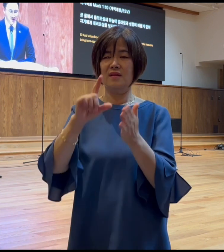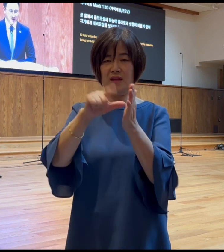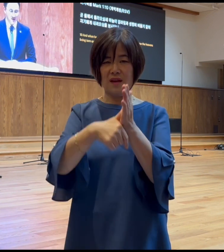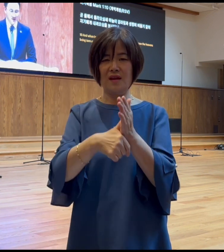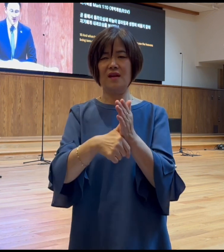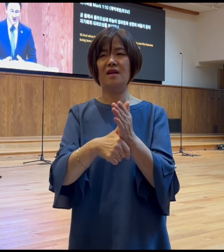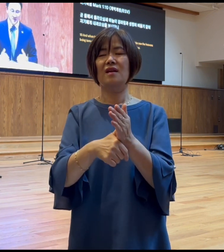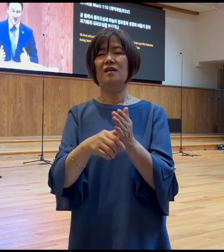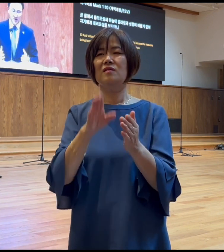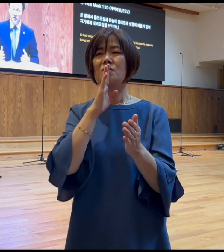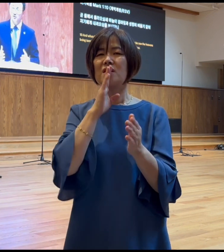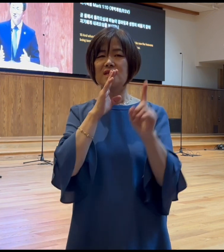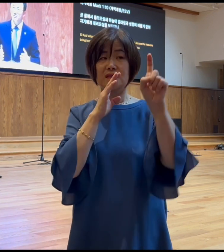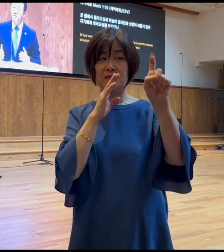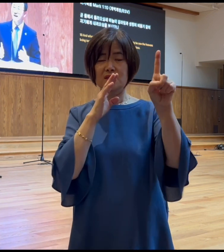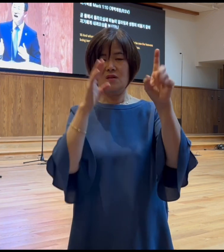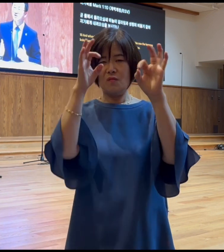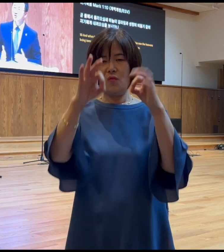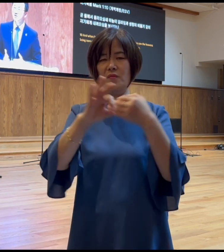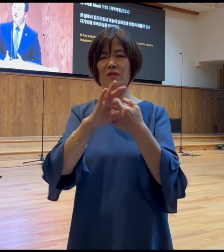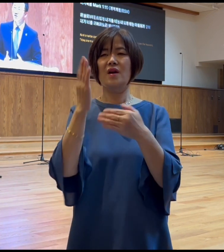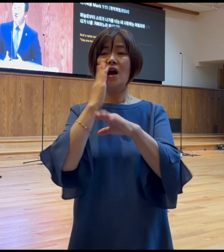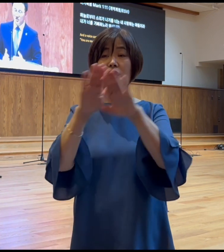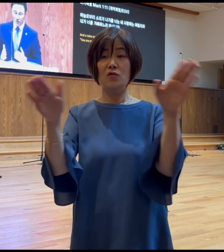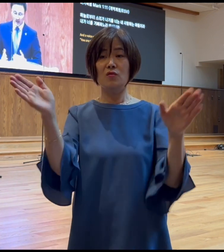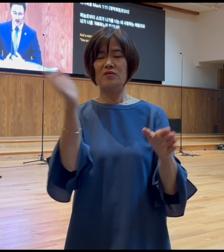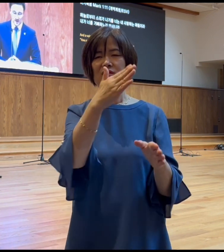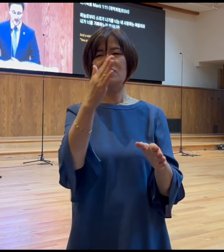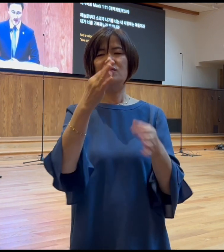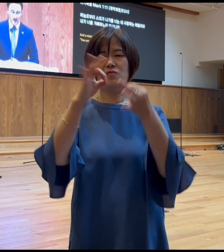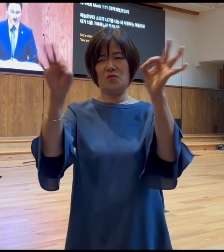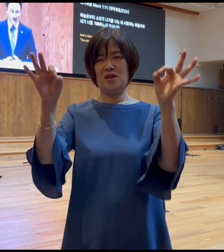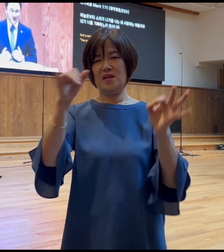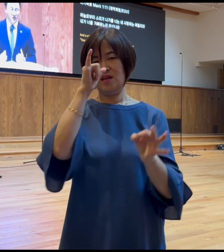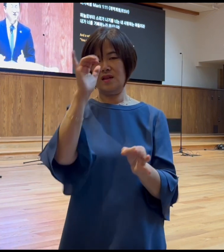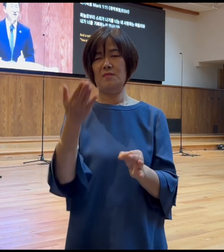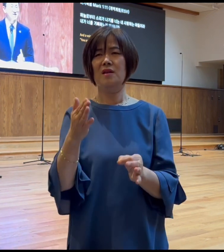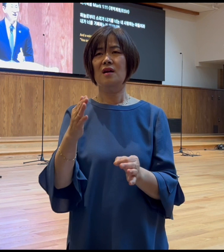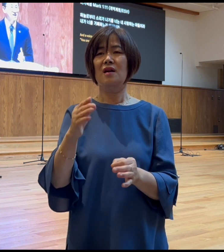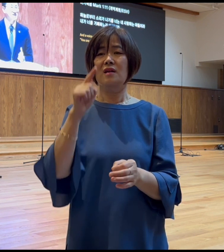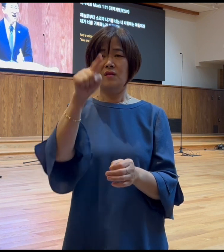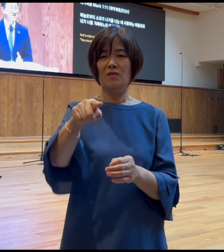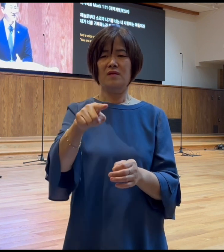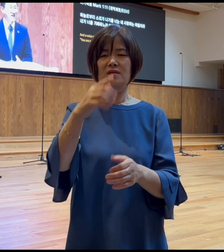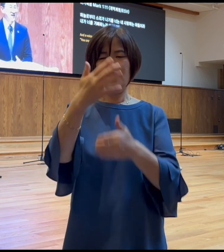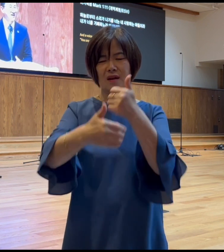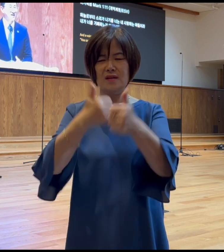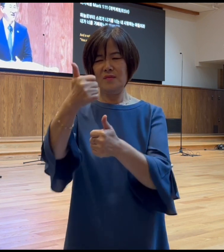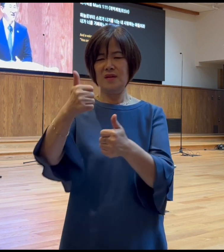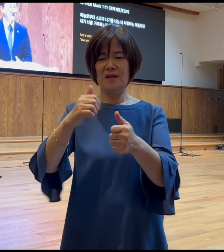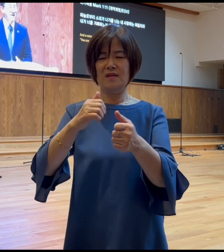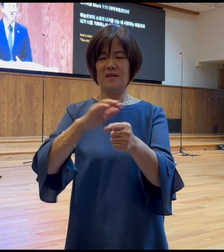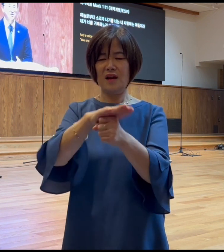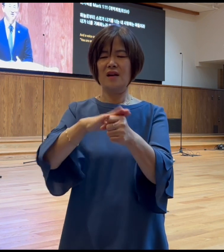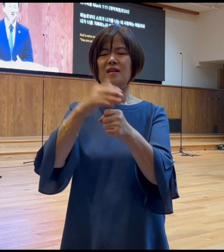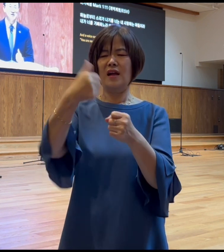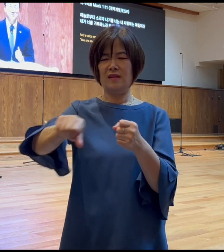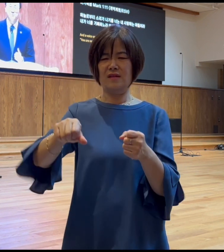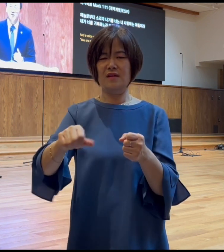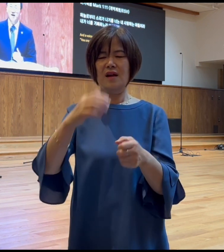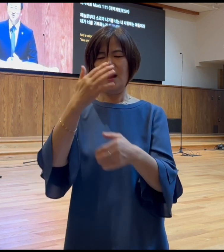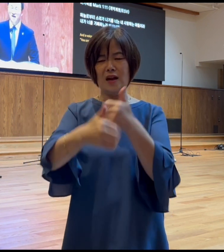현상이었죠. 이어 11절 보면 하늘로부터 소리가 있었습니다. 너는 내 사랑하는 아들이라 내가